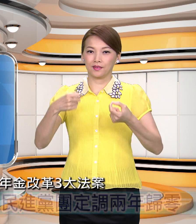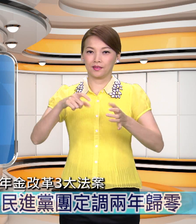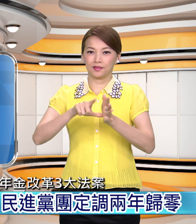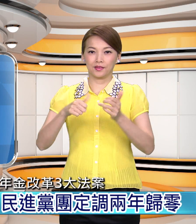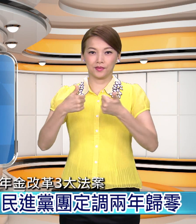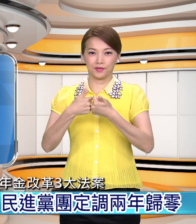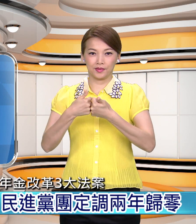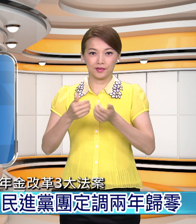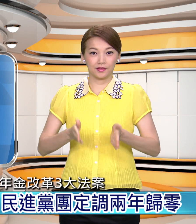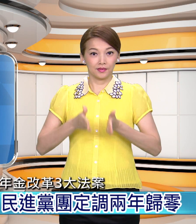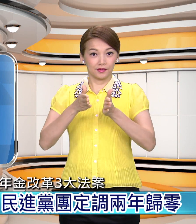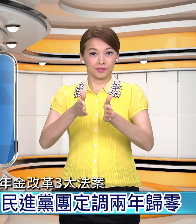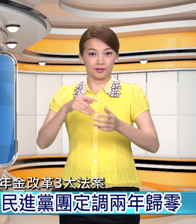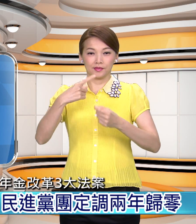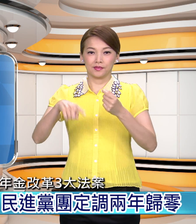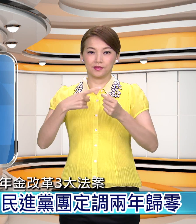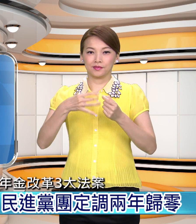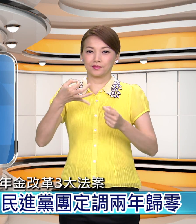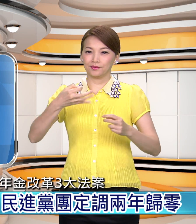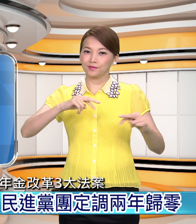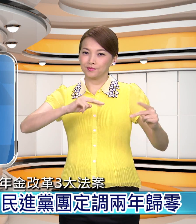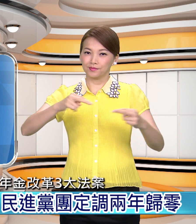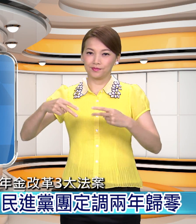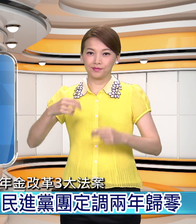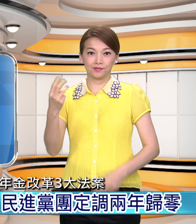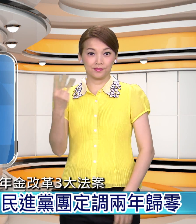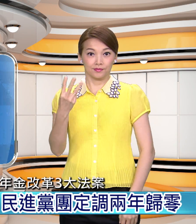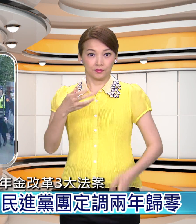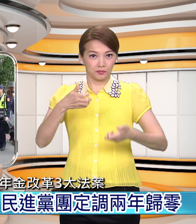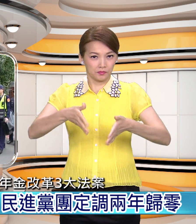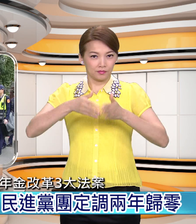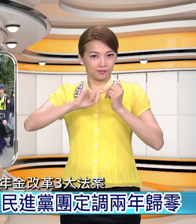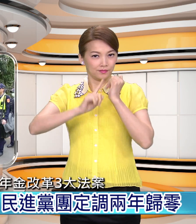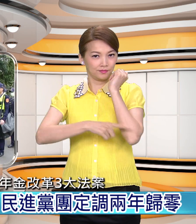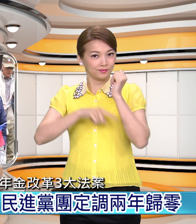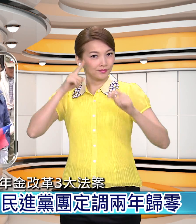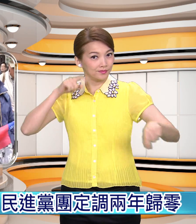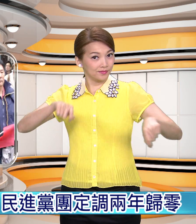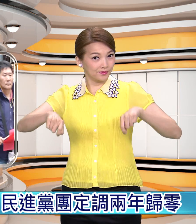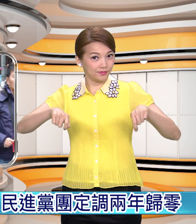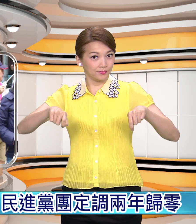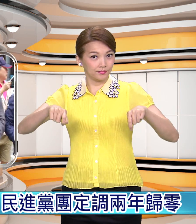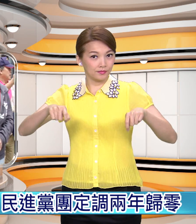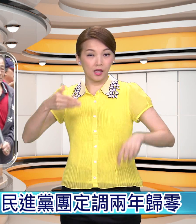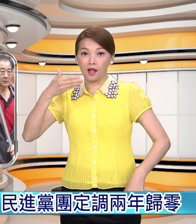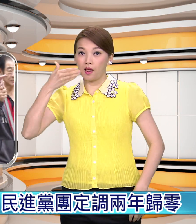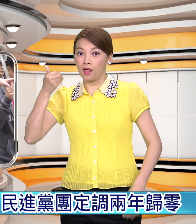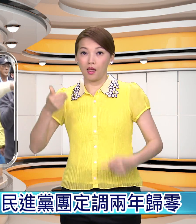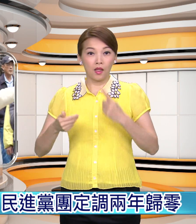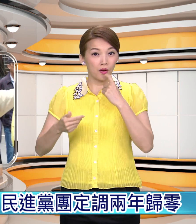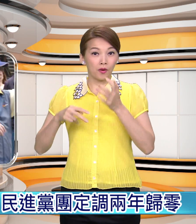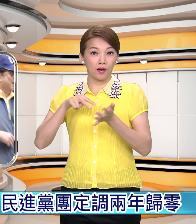立法院临时会针对年金改革三大法案，朝野持续攻